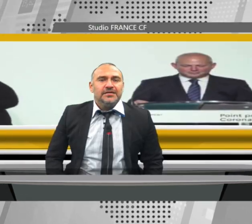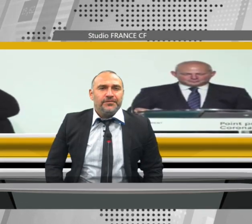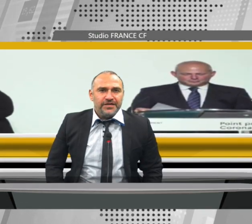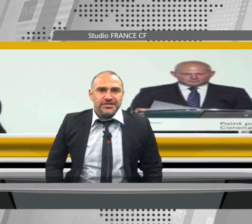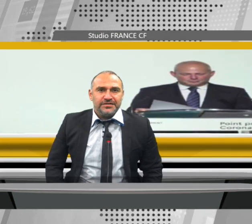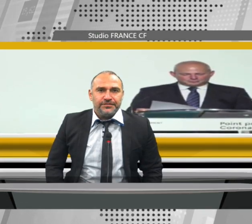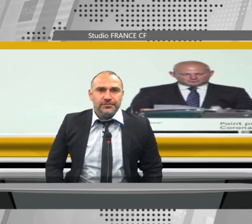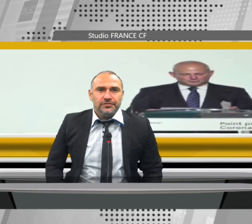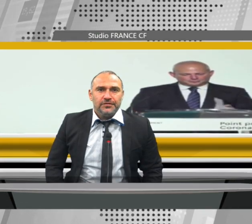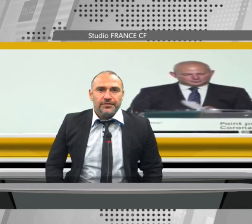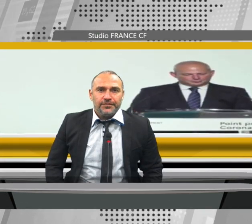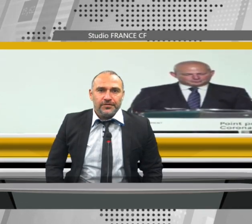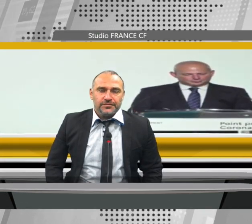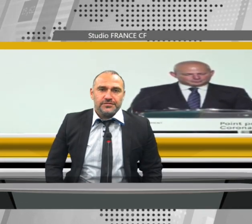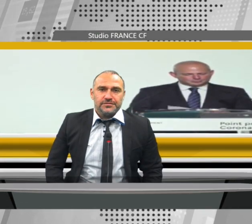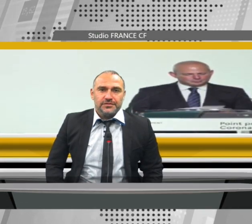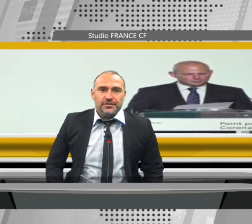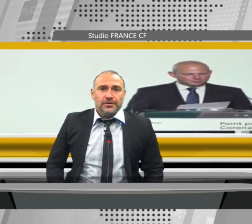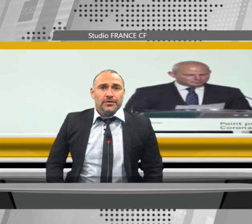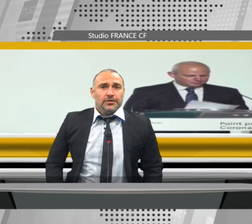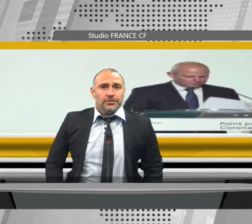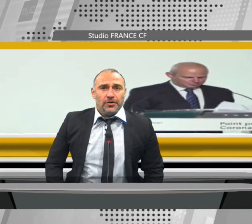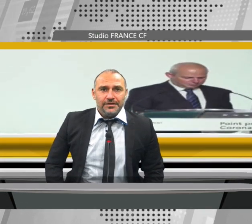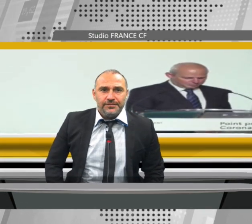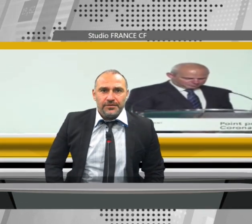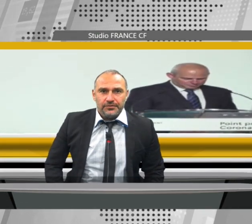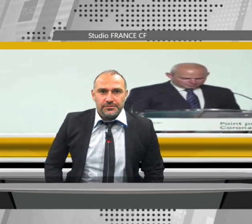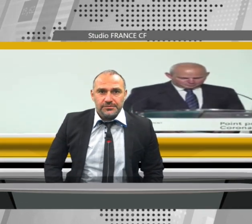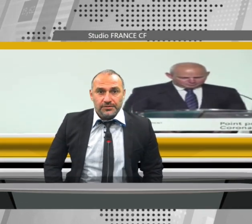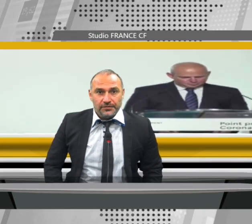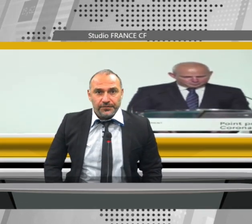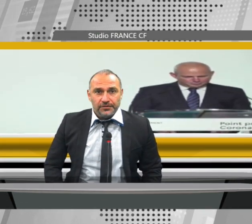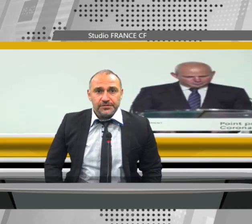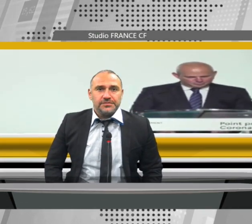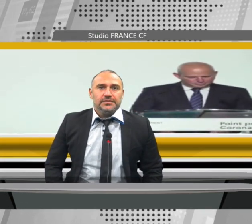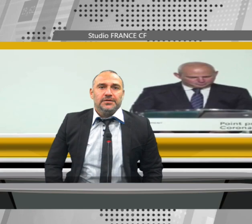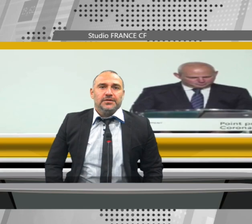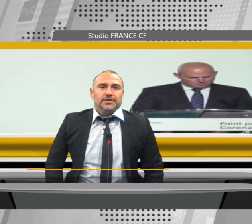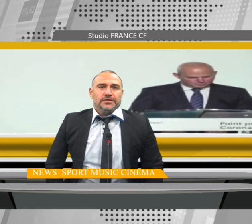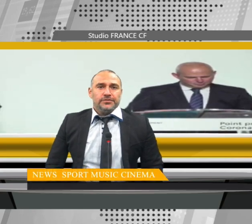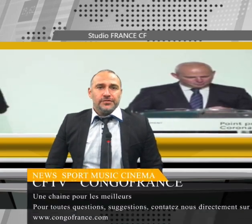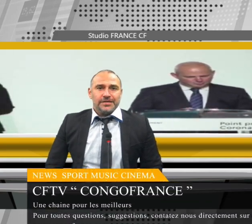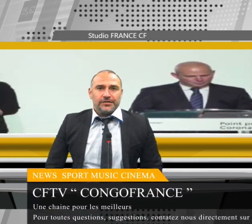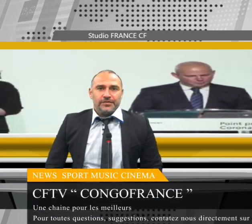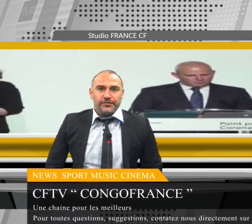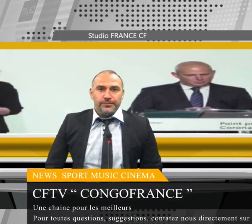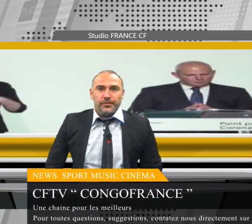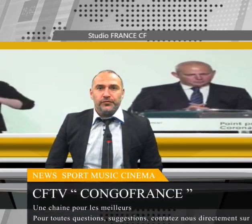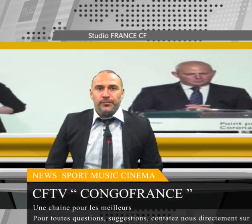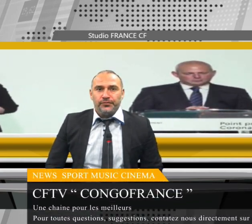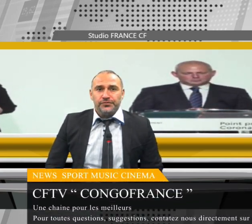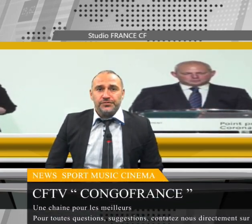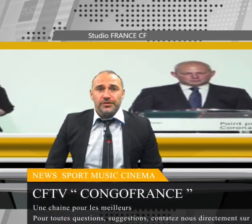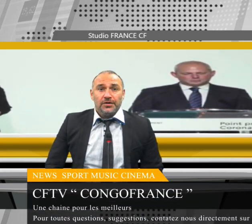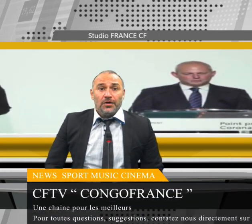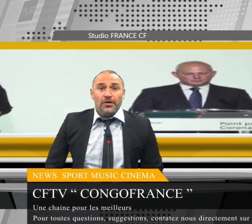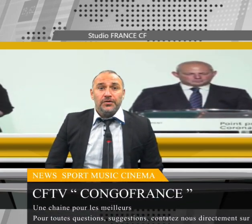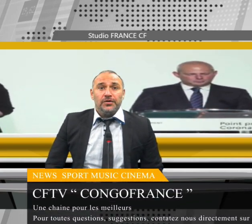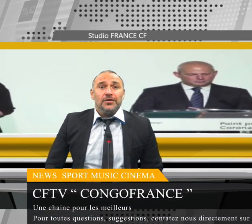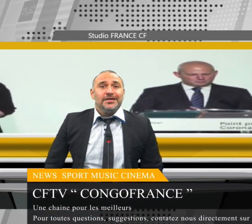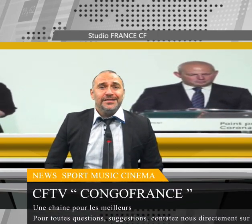TV, Flash Info, France. Coronavirus. En France, 289 morts de